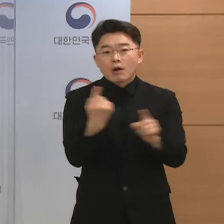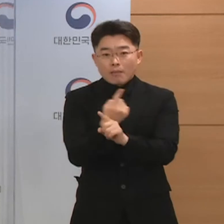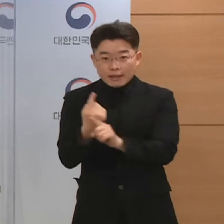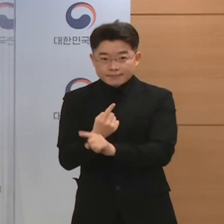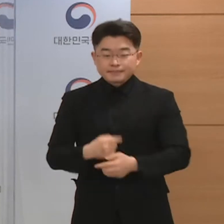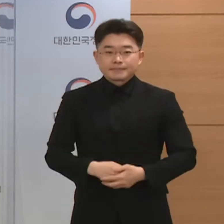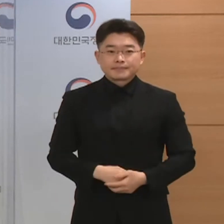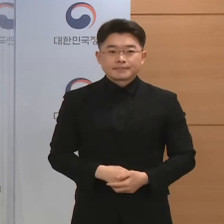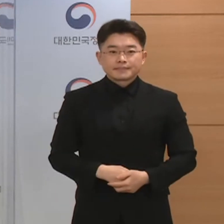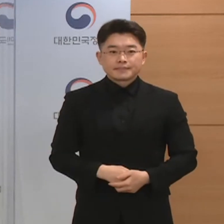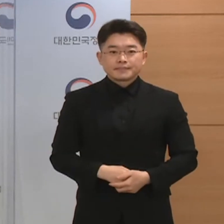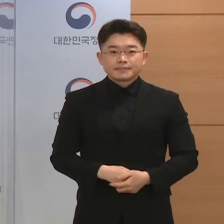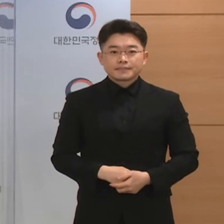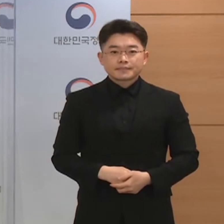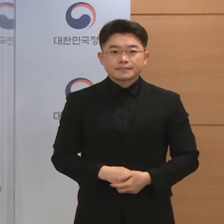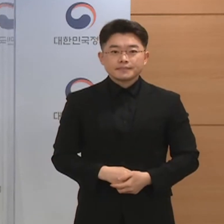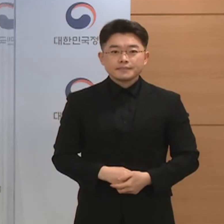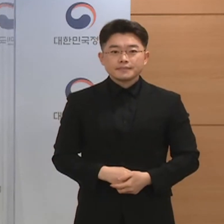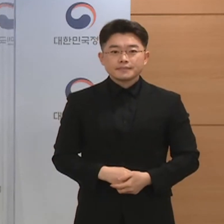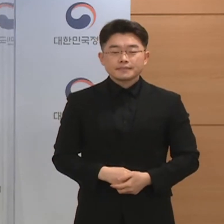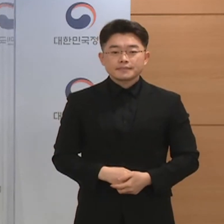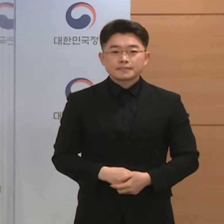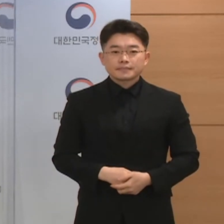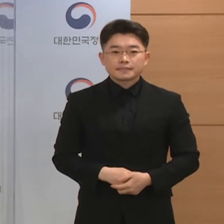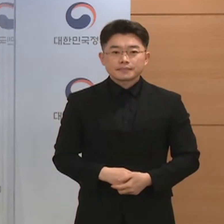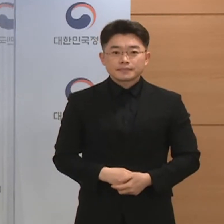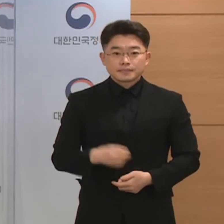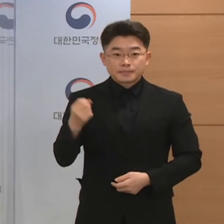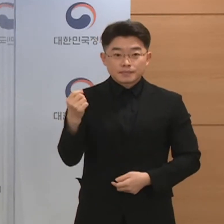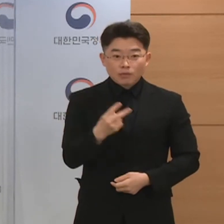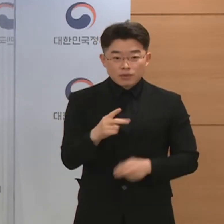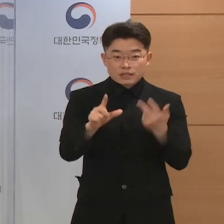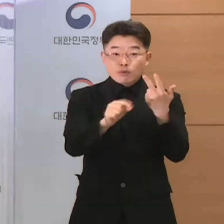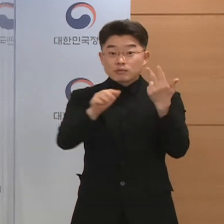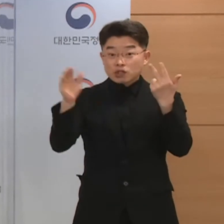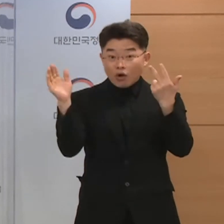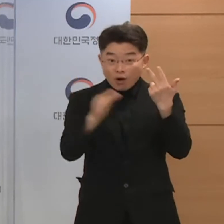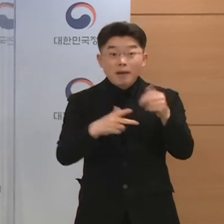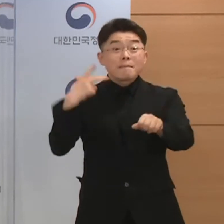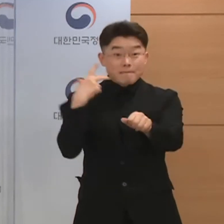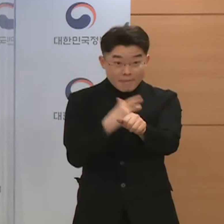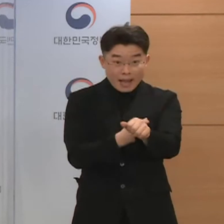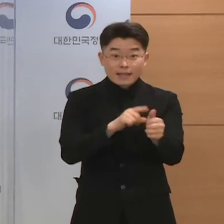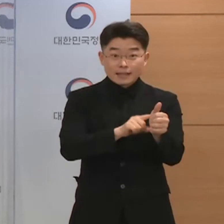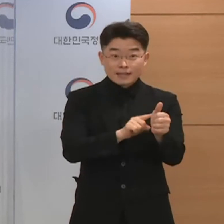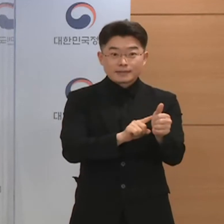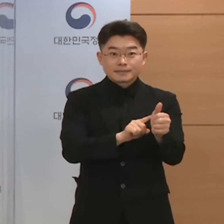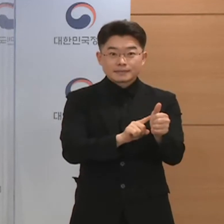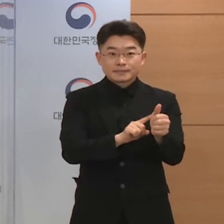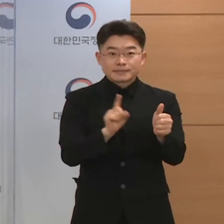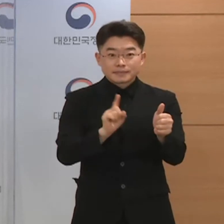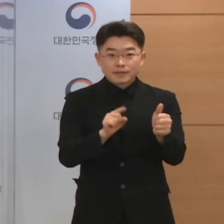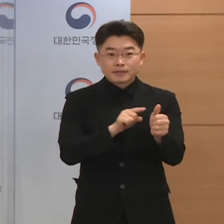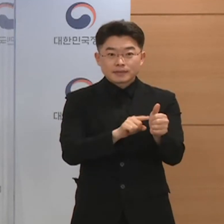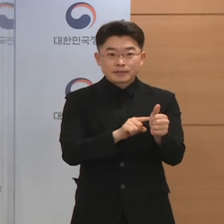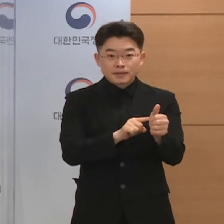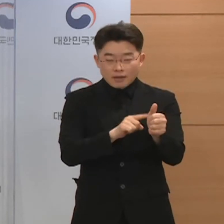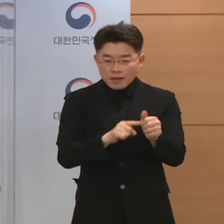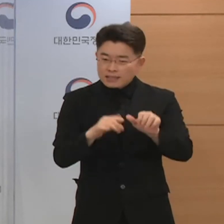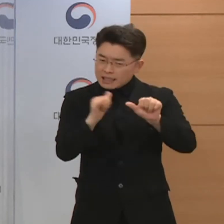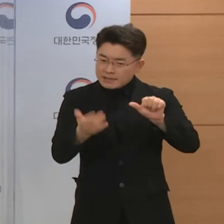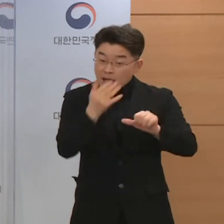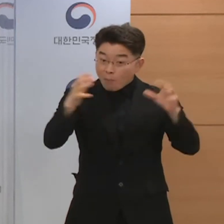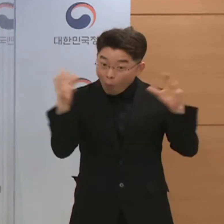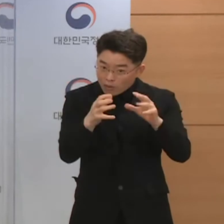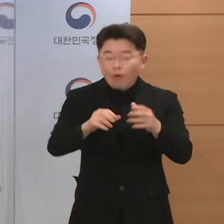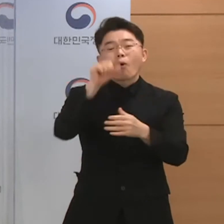사회적 거리두기 체계를 적용하겠습니다. 또한 7월부터 접종 완료자는 원칙적으로 각종 인원 제한의